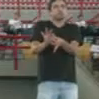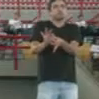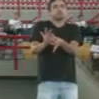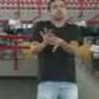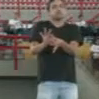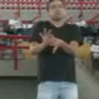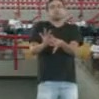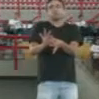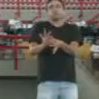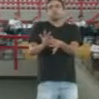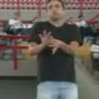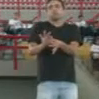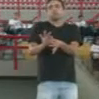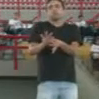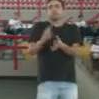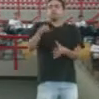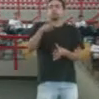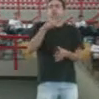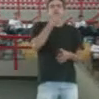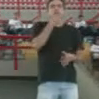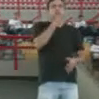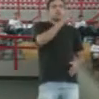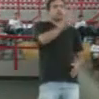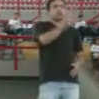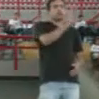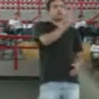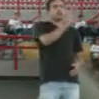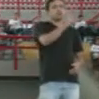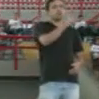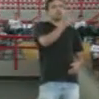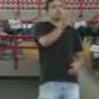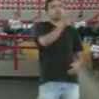contexto da obra de Castro Alves.